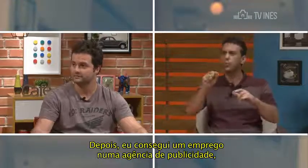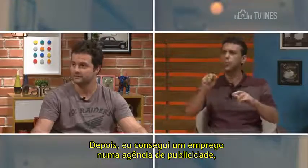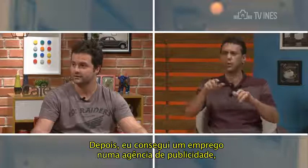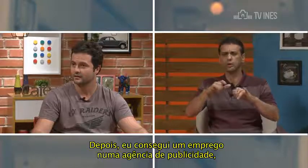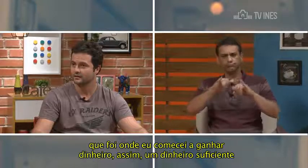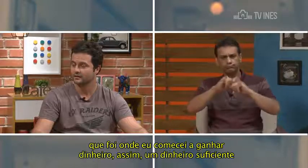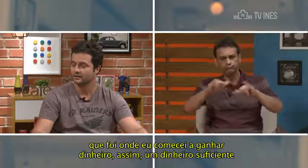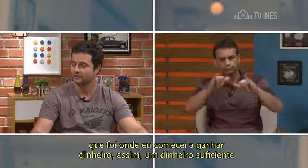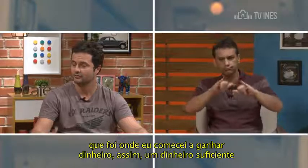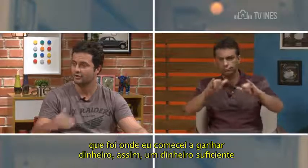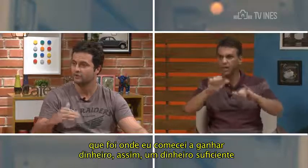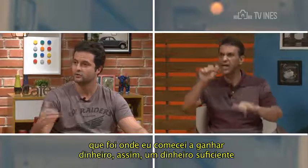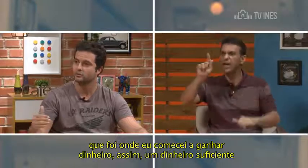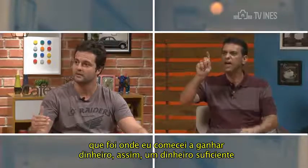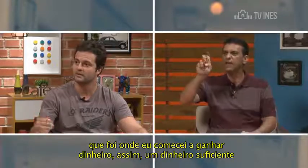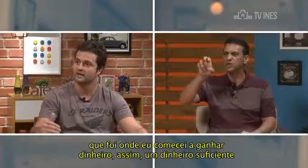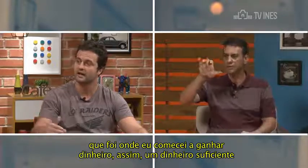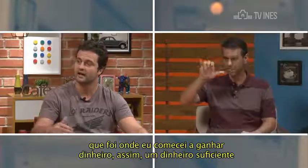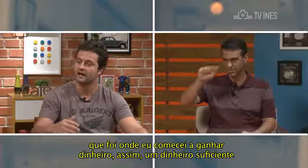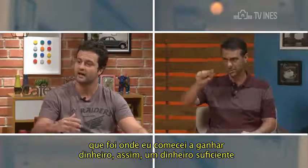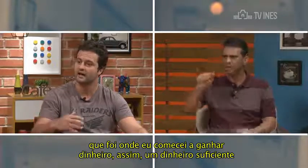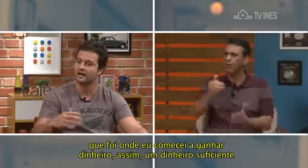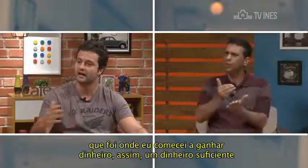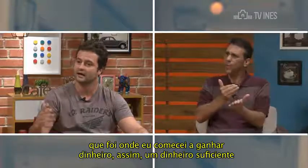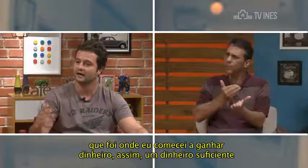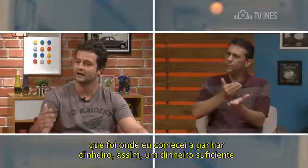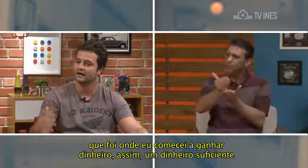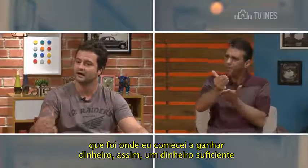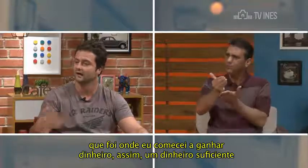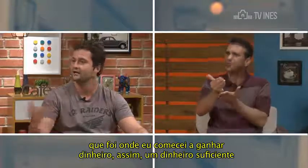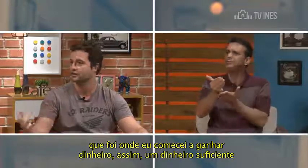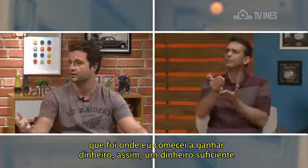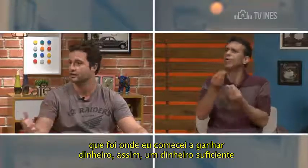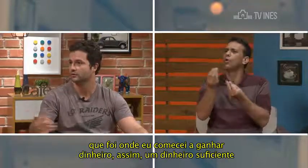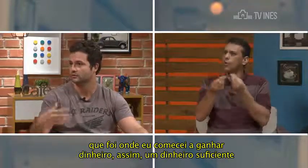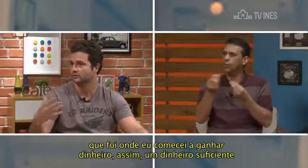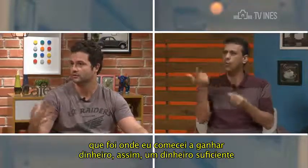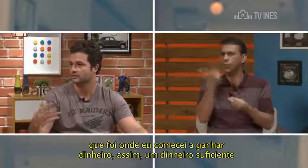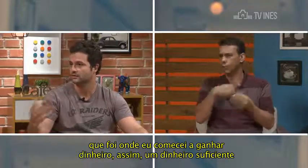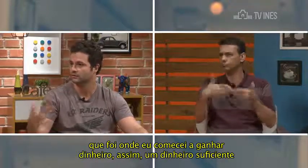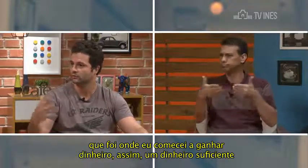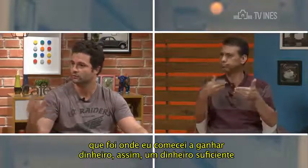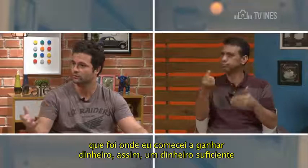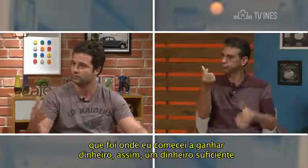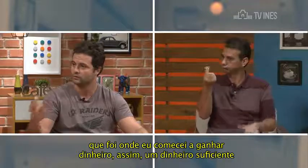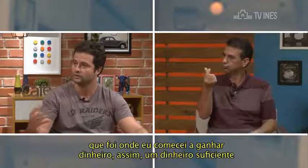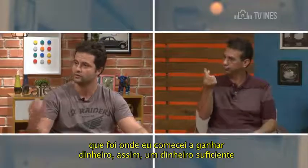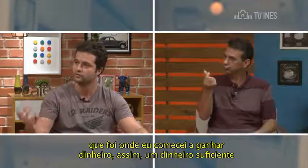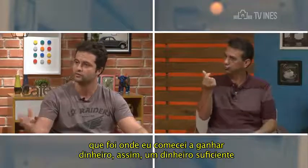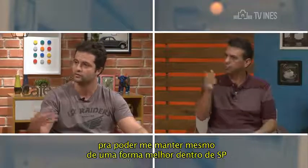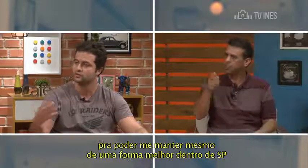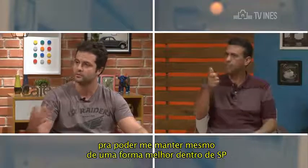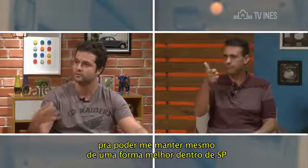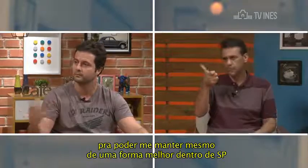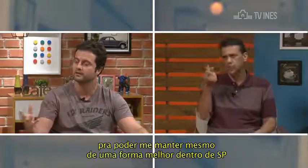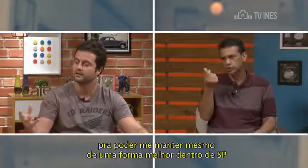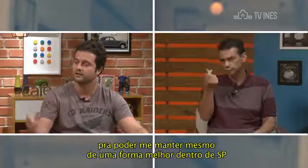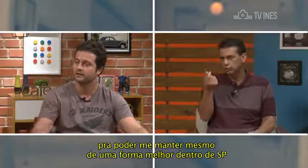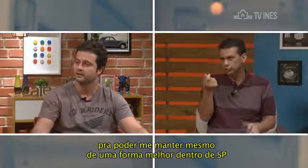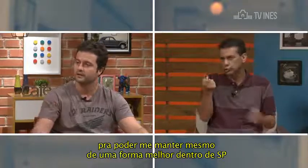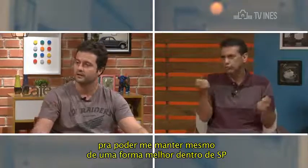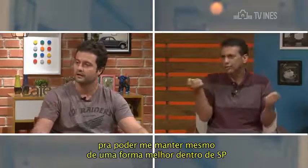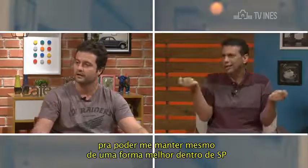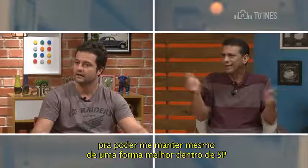publicidade. Foi onde eu comecei a ganhar dinheiro, assim, um dinheiro suficiente para